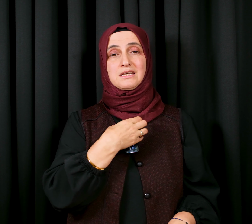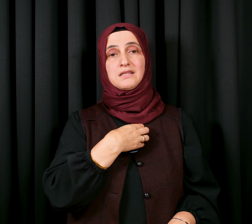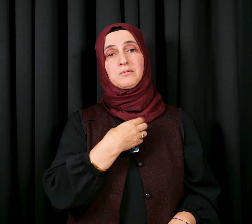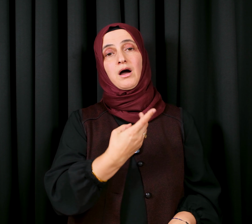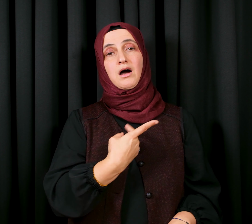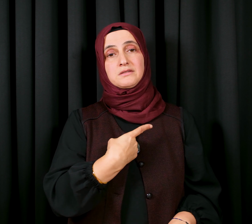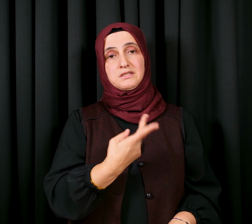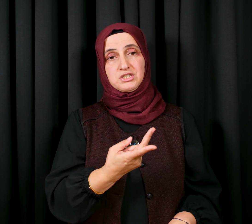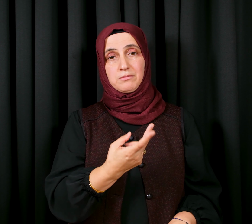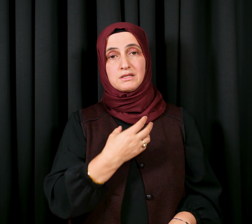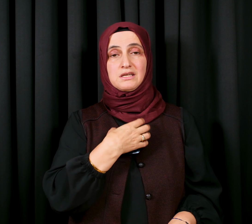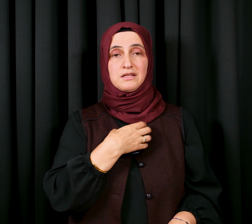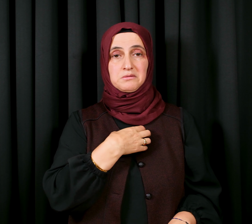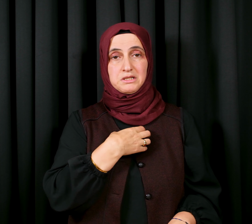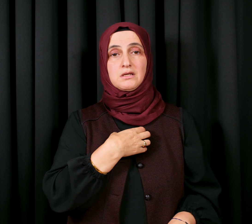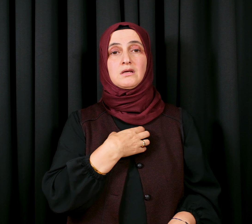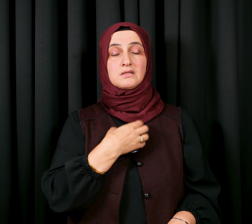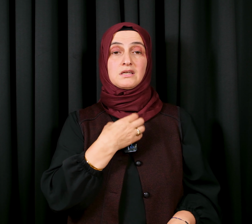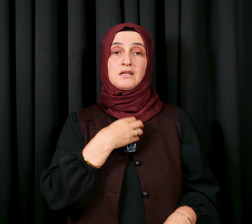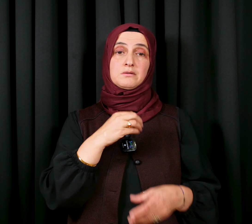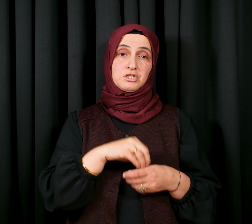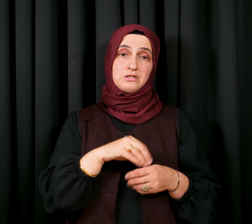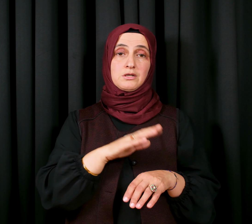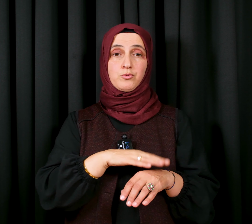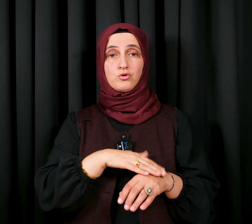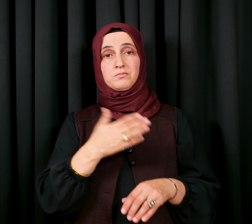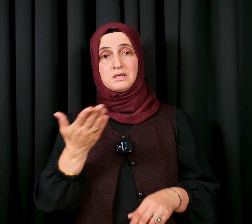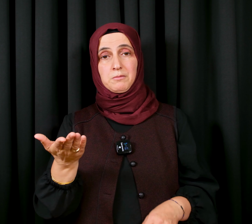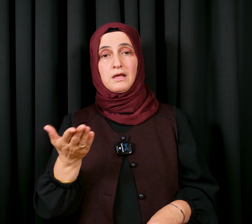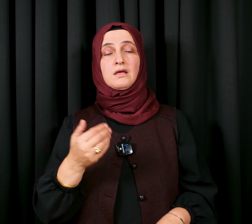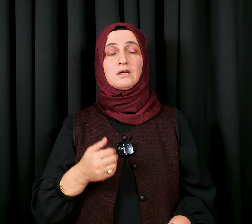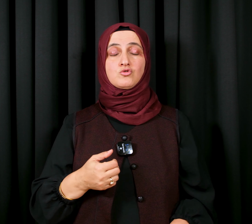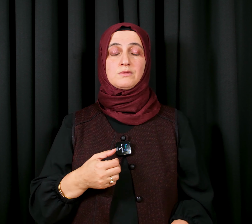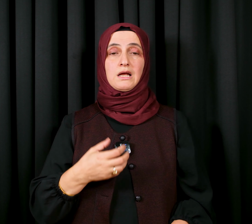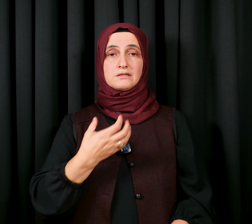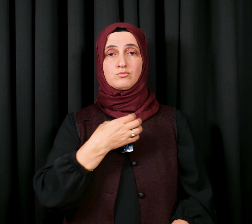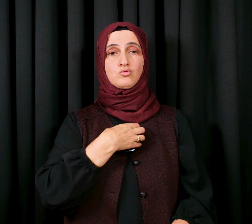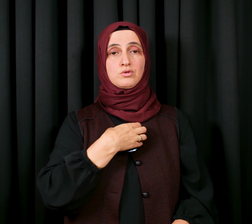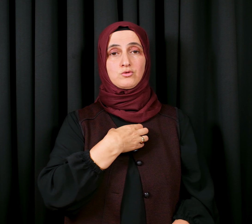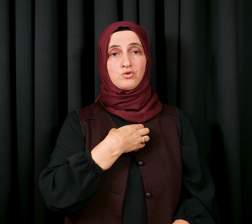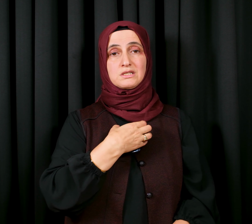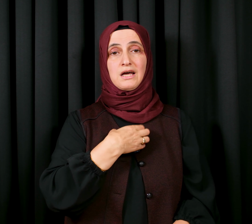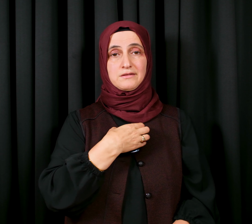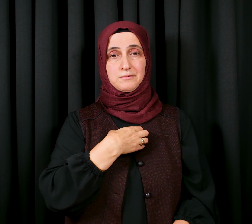kendime ait diyeceğim ya da kendimin ya da kendim için yapıyorum gibi cümlelerde bunu kullanıyoruz. Kendim.